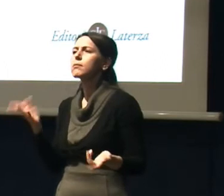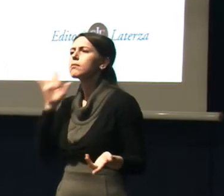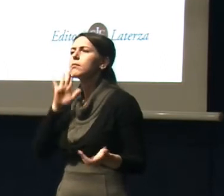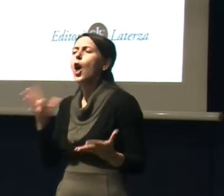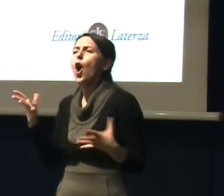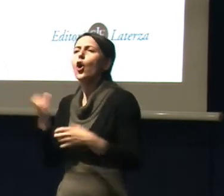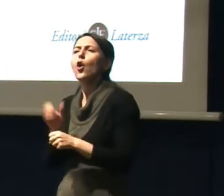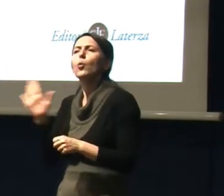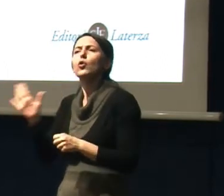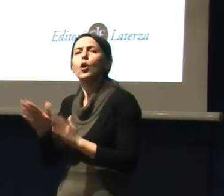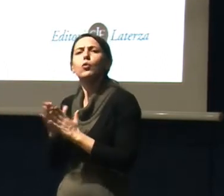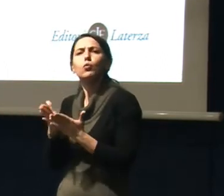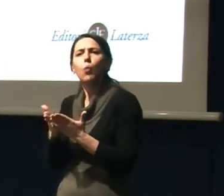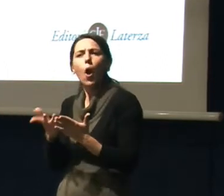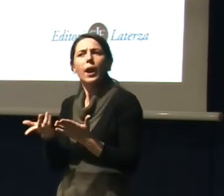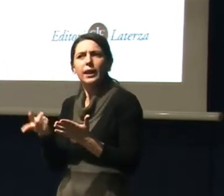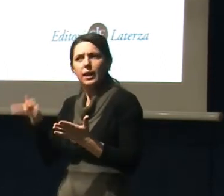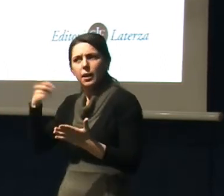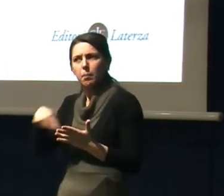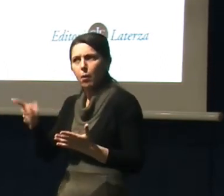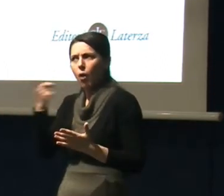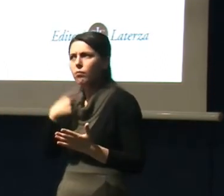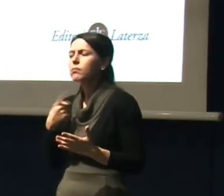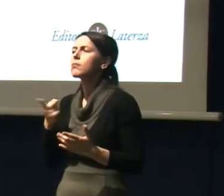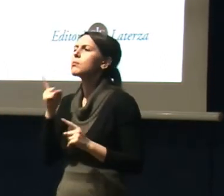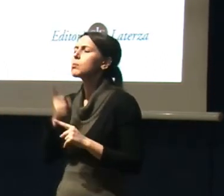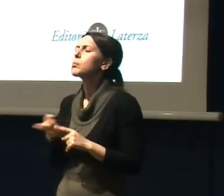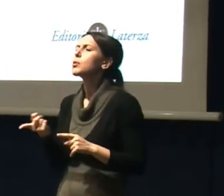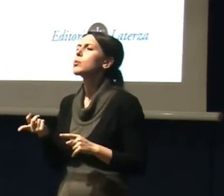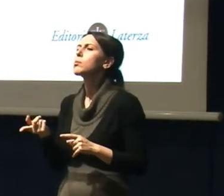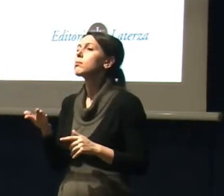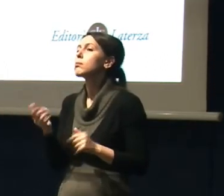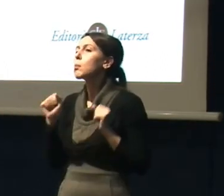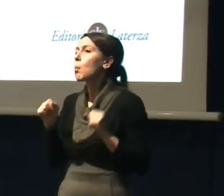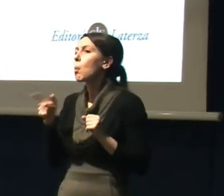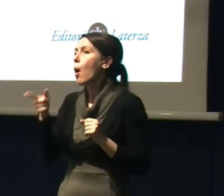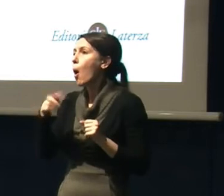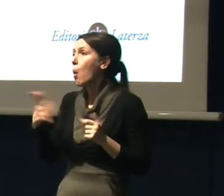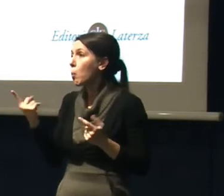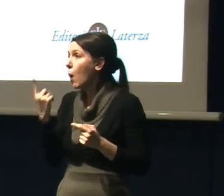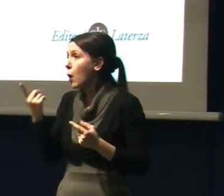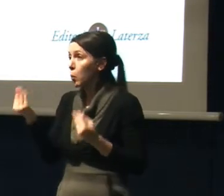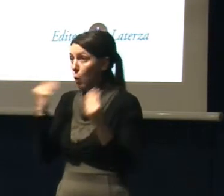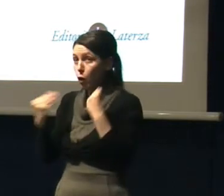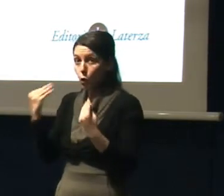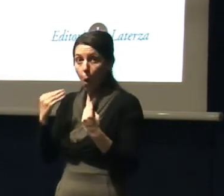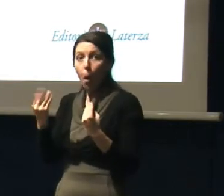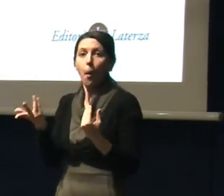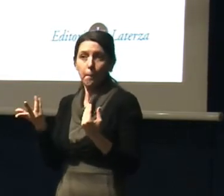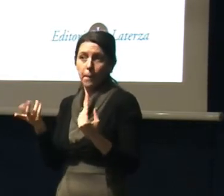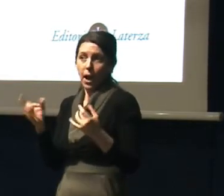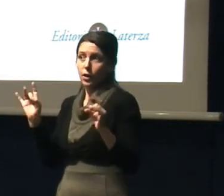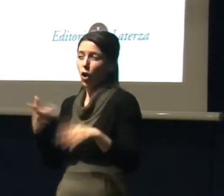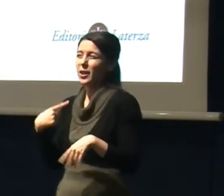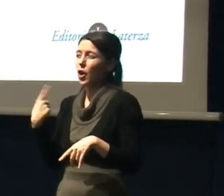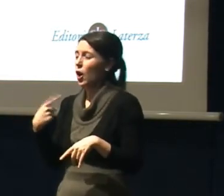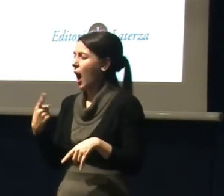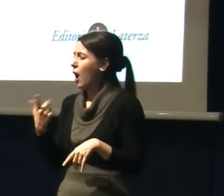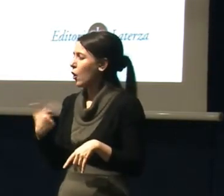conclusivo del suo libro ea tutti noi ci desse la possibilità poi magari se qualcuno di voi a domanda diretta alla mano abbiamo